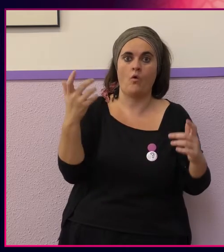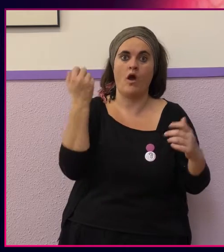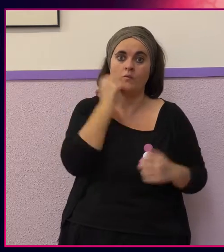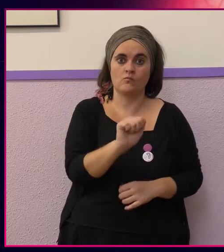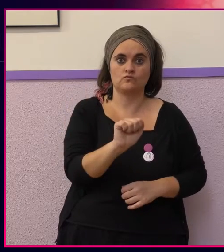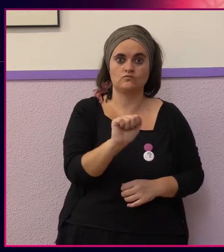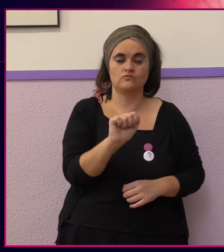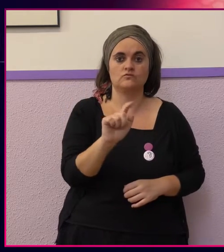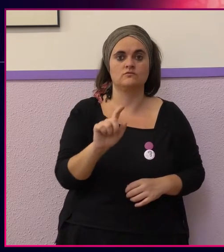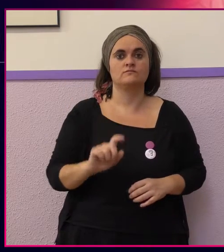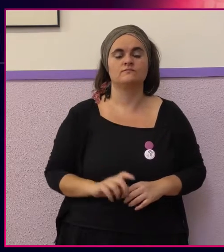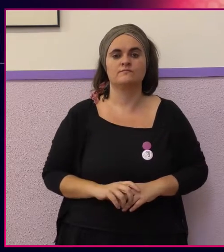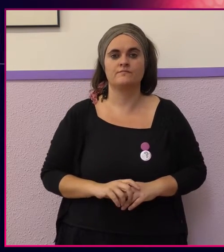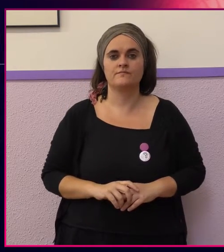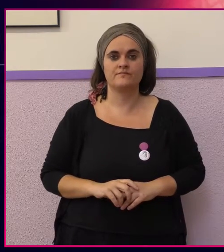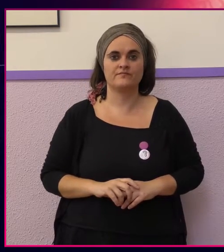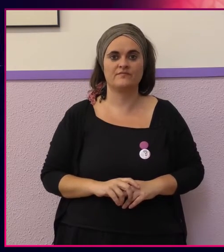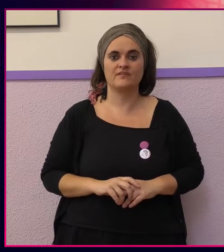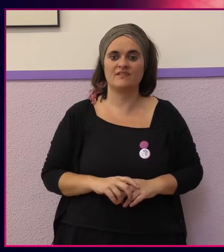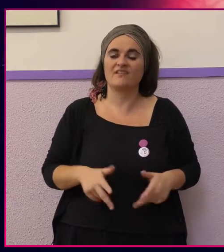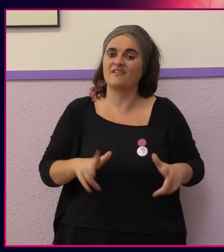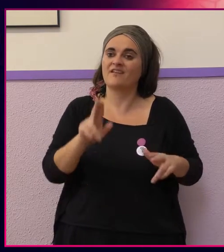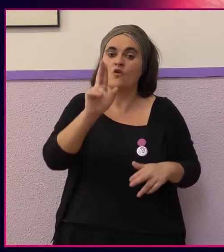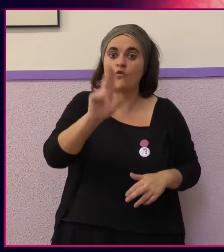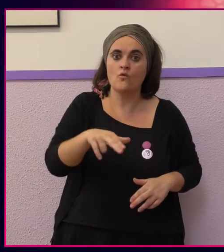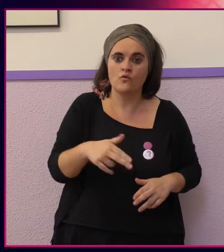restan credibilidad a la palabra de las mujeres